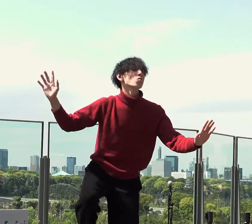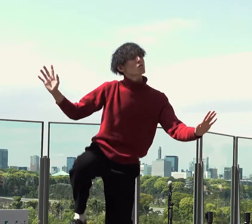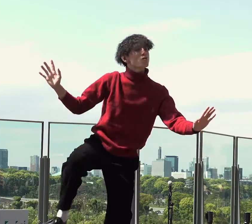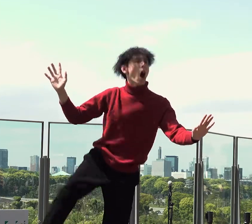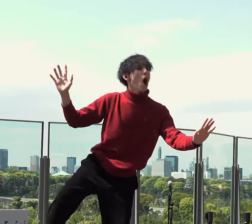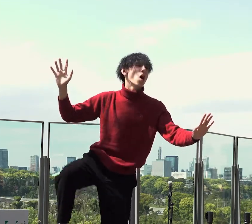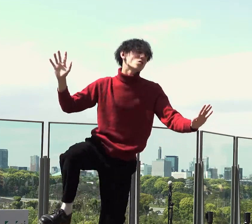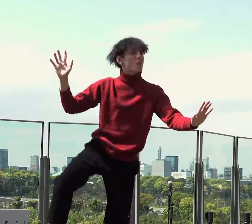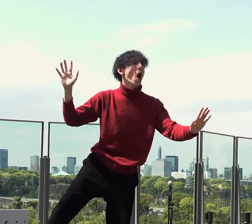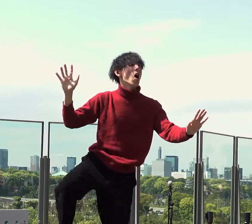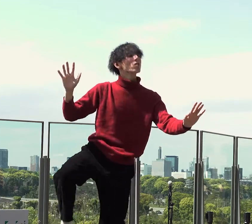でしょう、